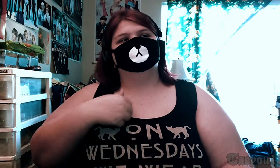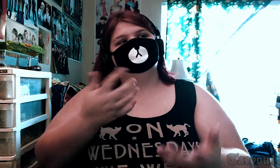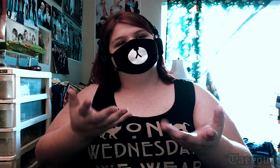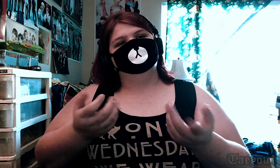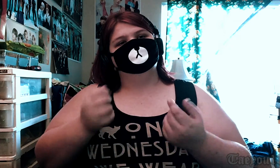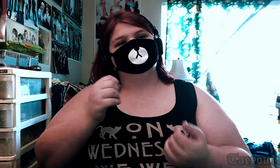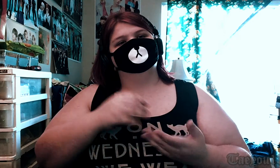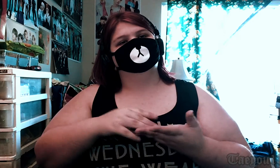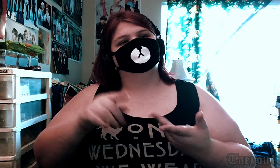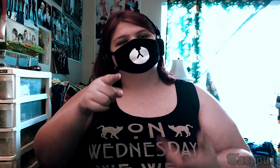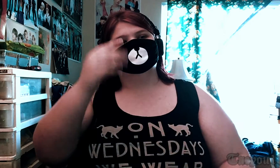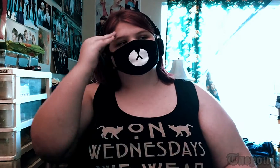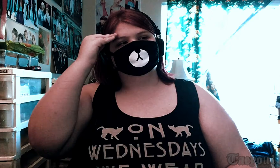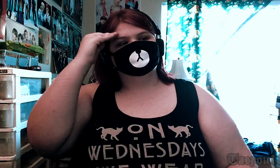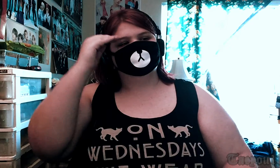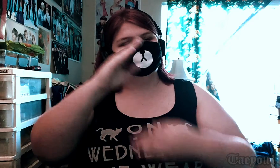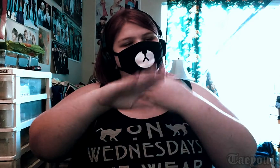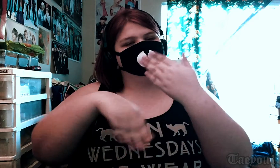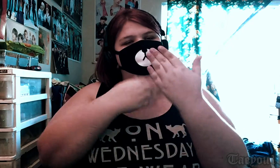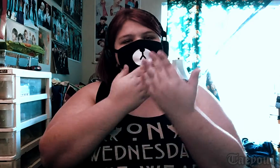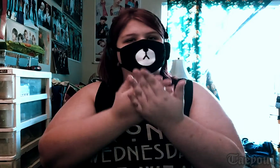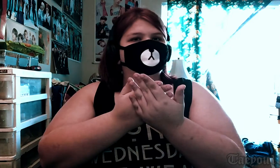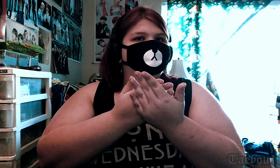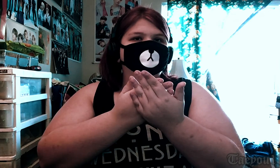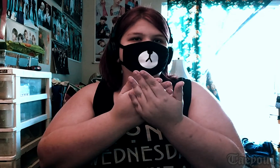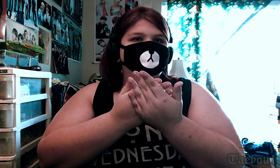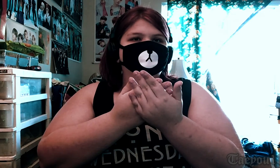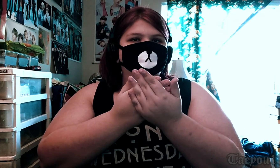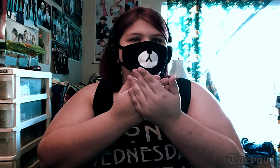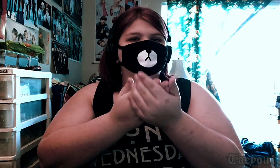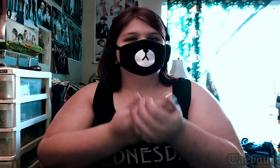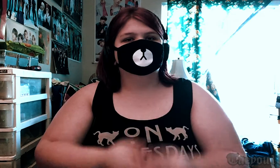다 알려주고 싶었는데